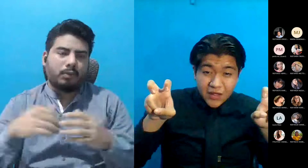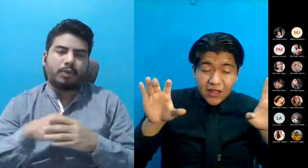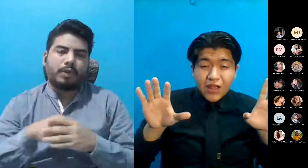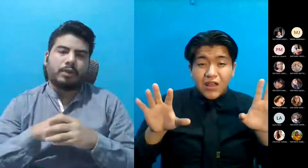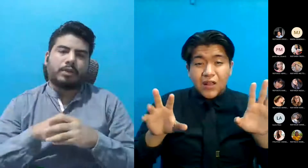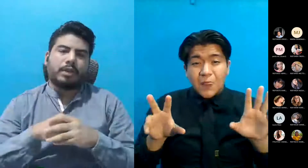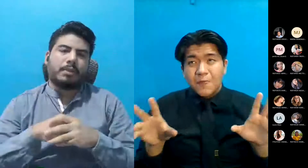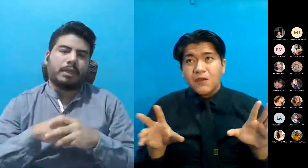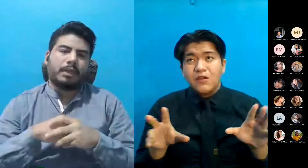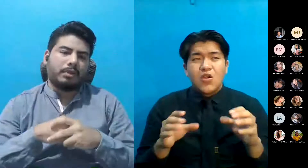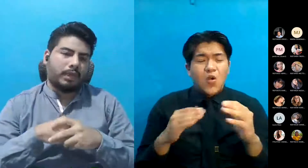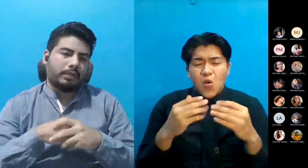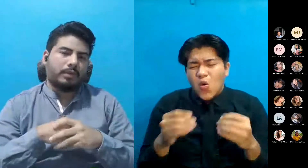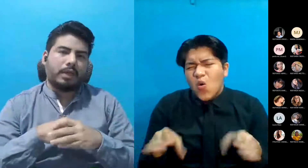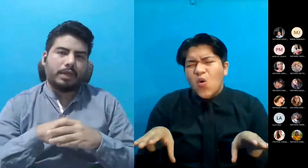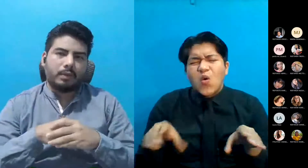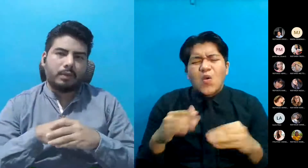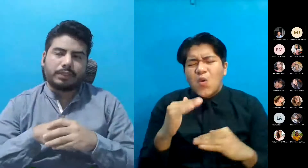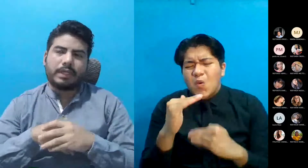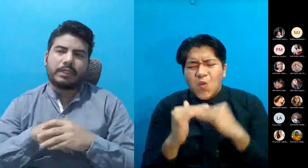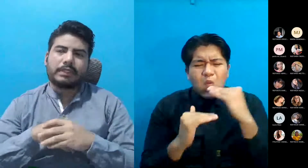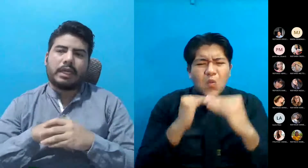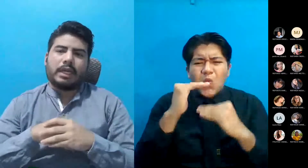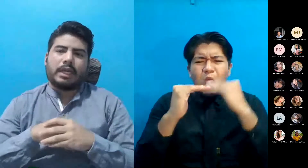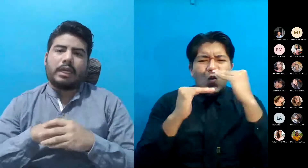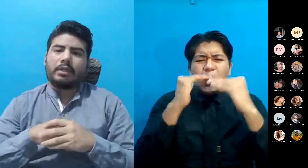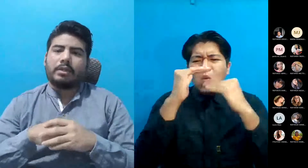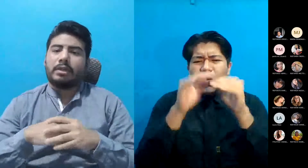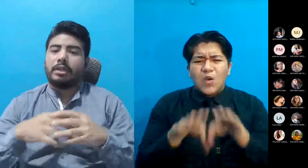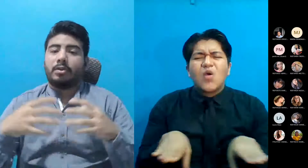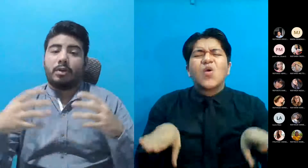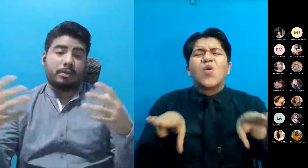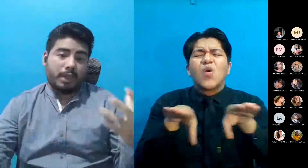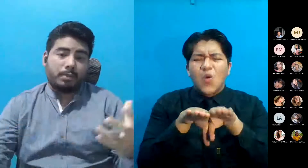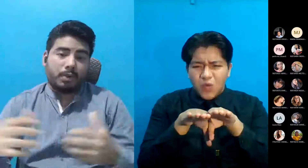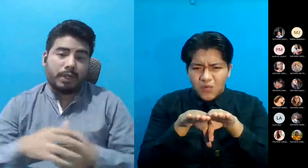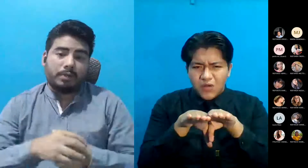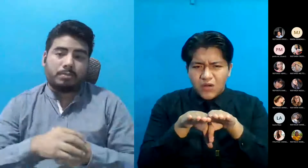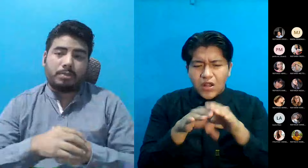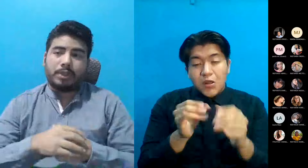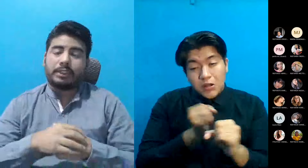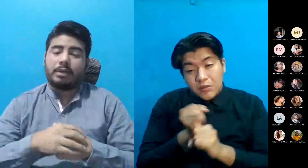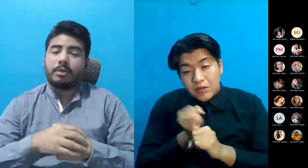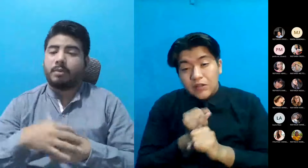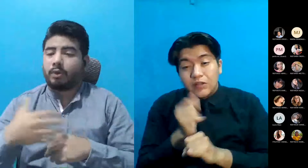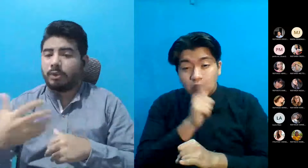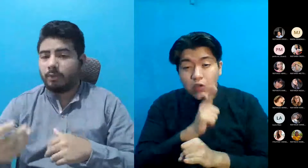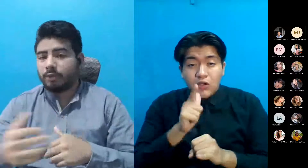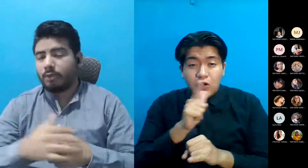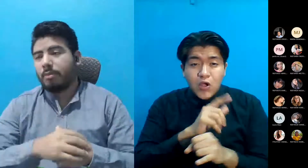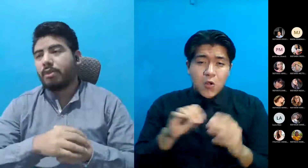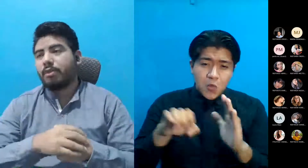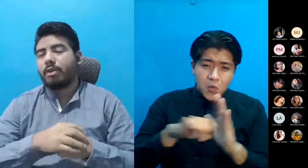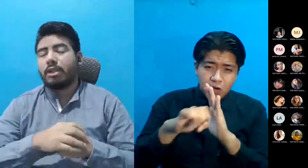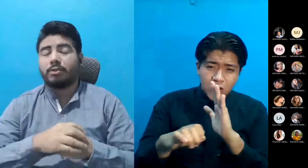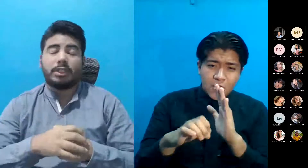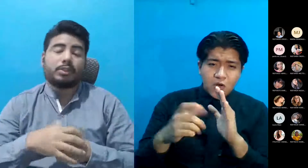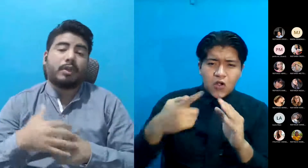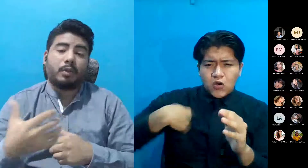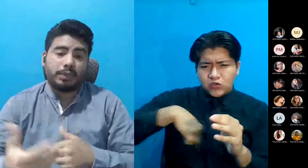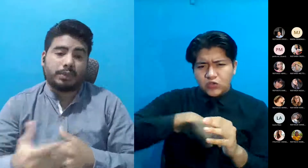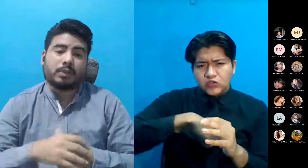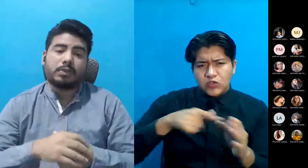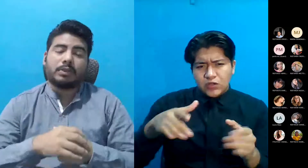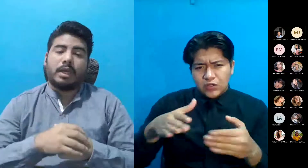cómo se ha evolucionado también en investigaciones lingüísticas, en lo que, por ejemplo, en lo que podría ser más próximo a nuestro ámbito de